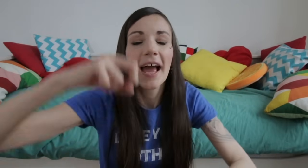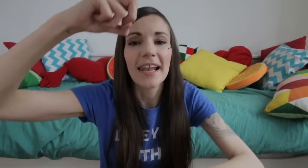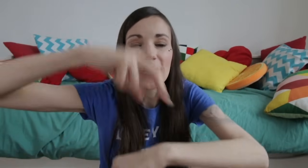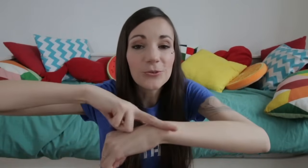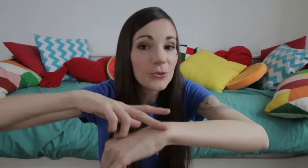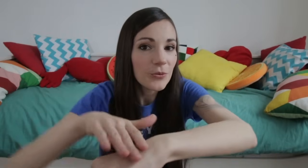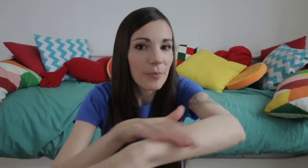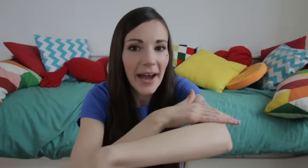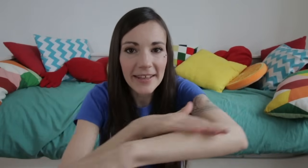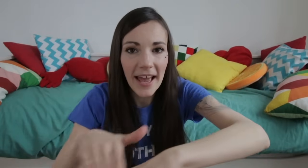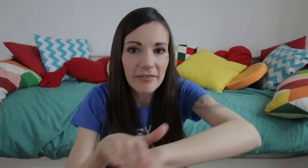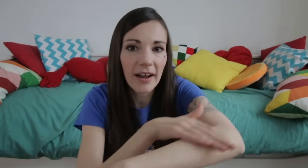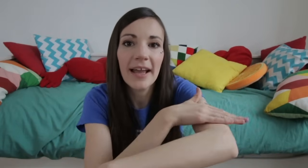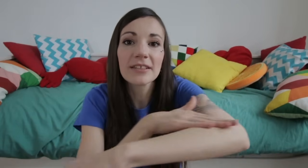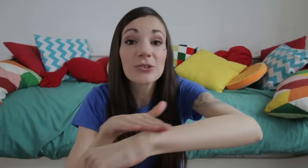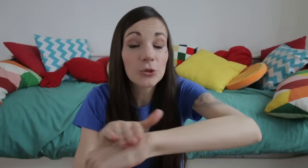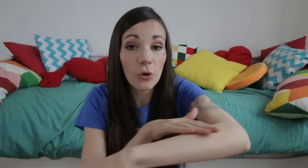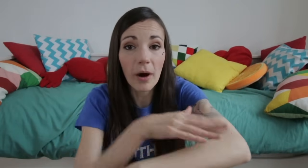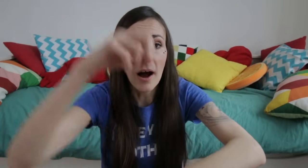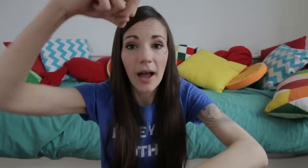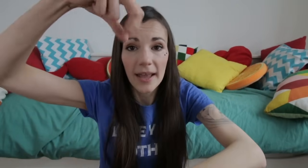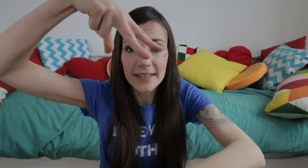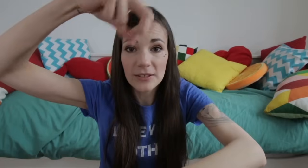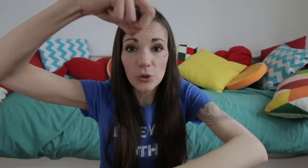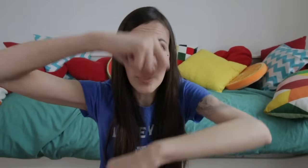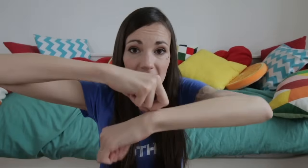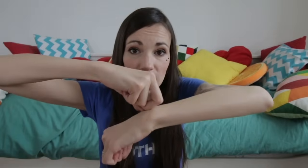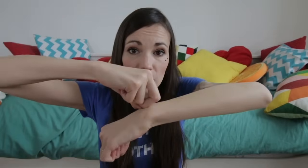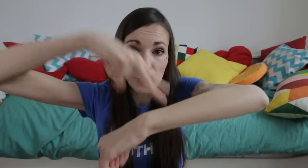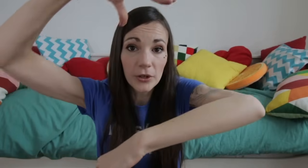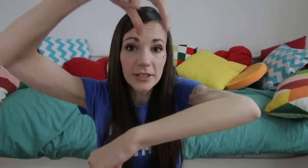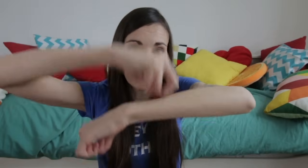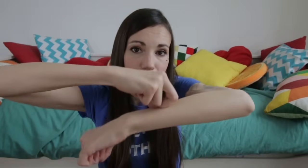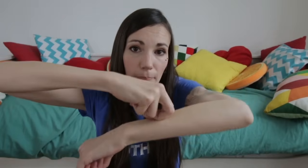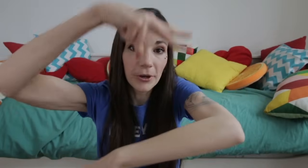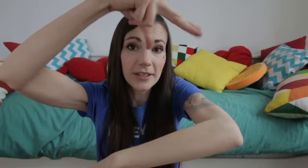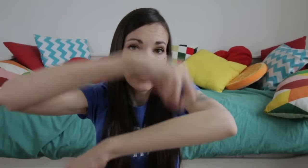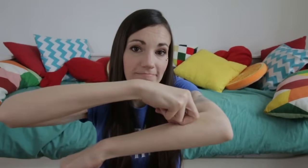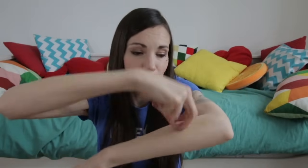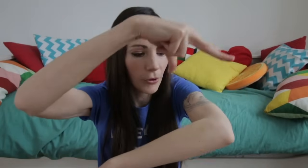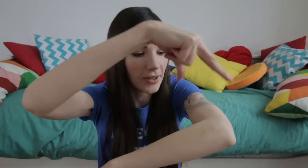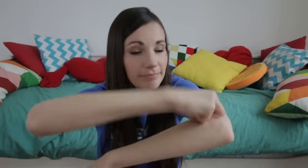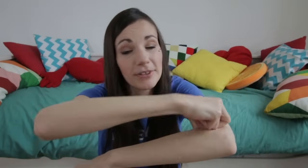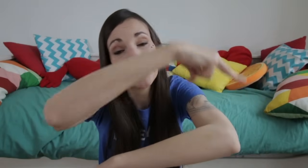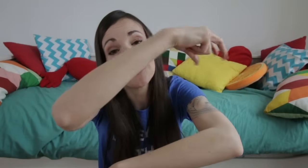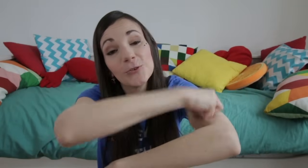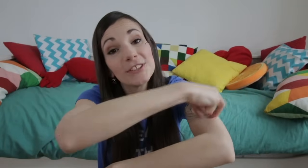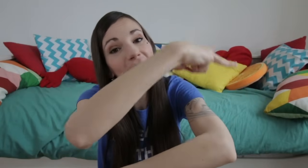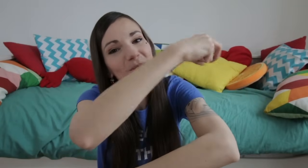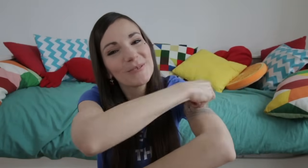La grenouille, pareil. Elle va être sur le bras. Et c'est le 3 qui explose. Poing, poing, poing, Parce que la grenouille, ça saute.